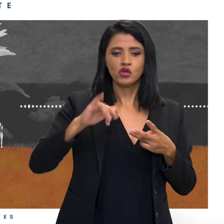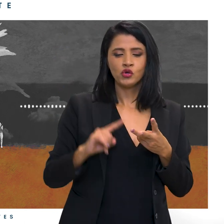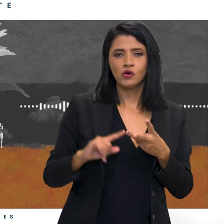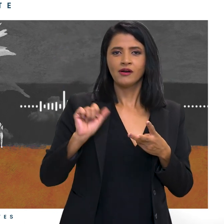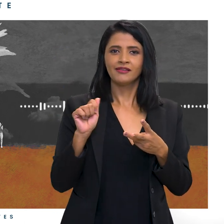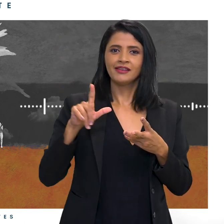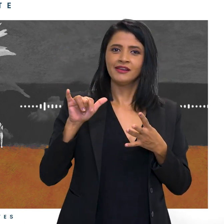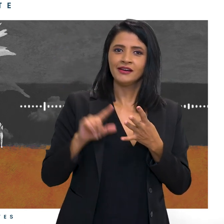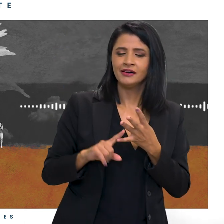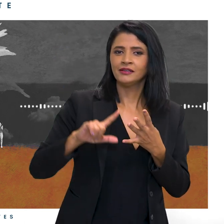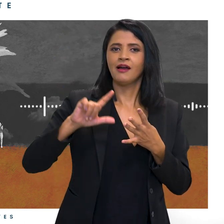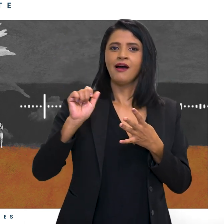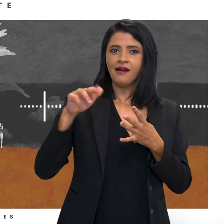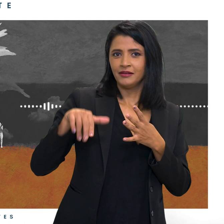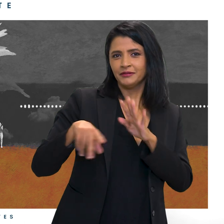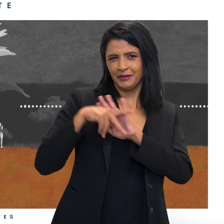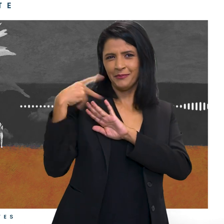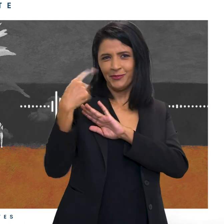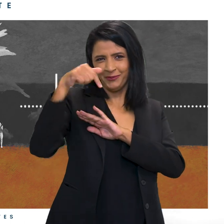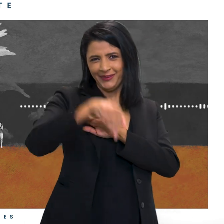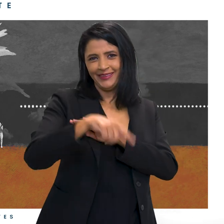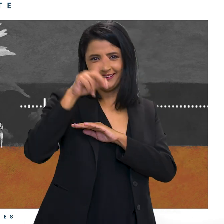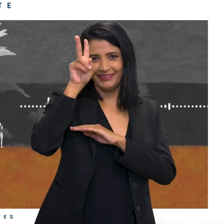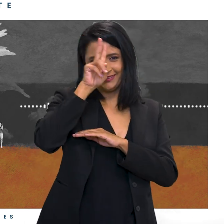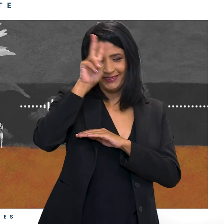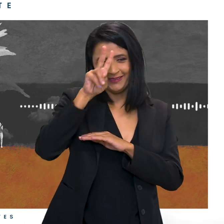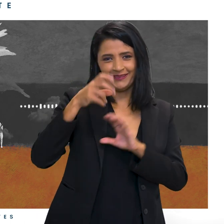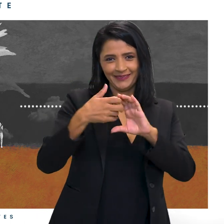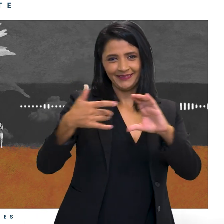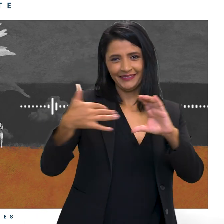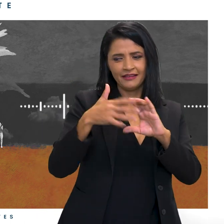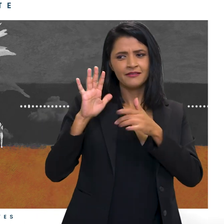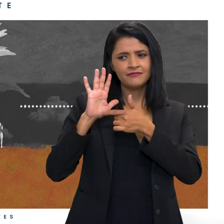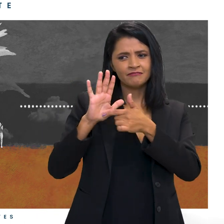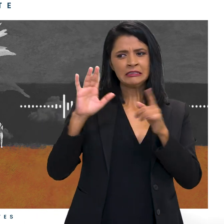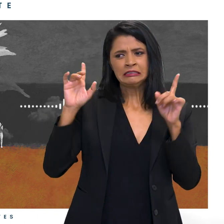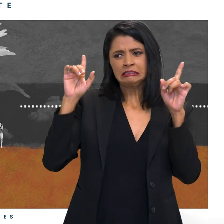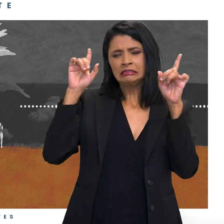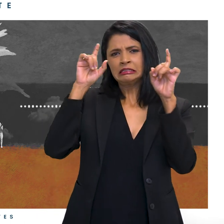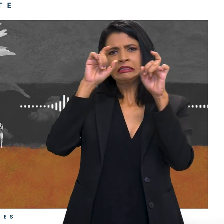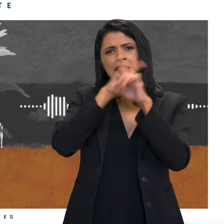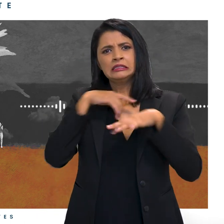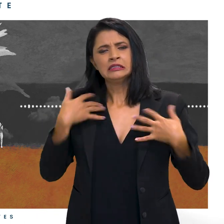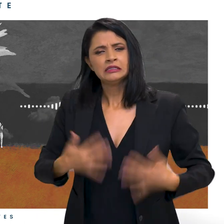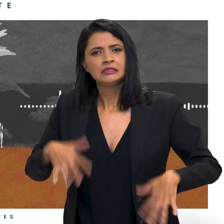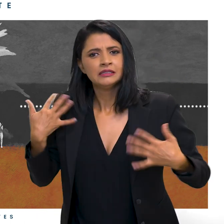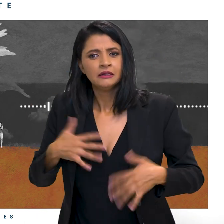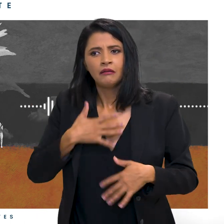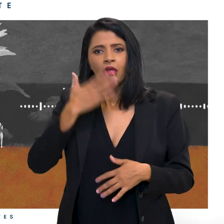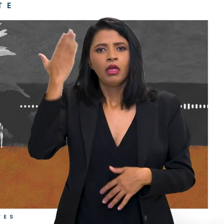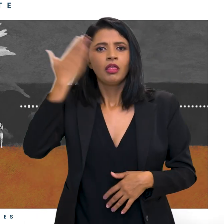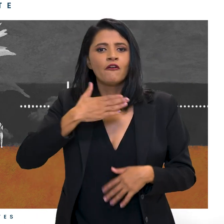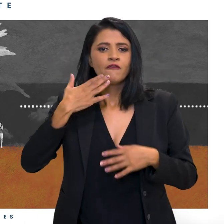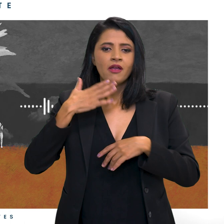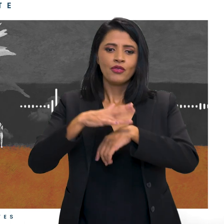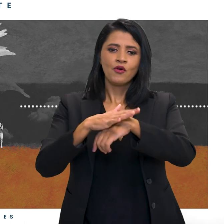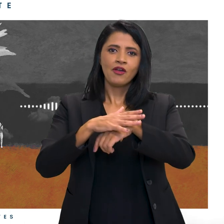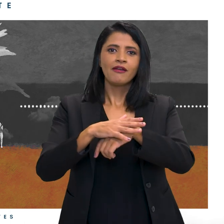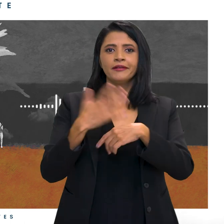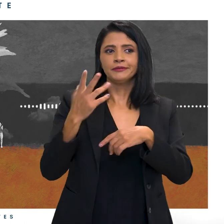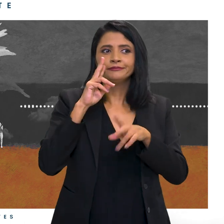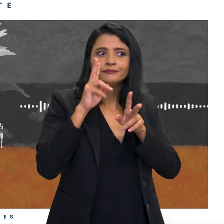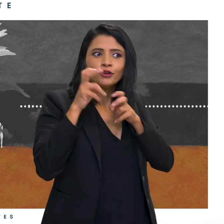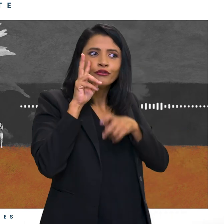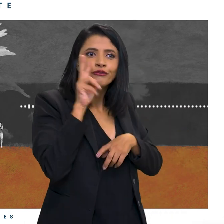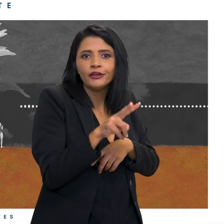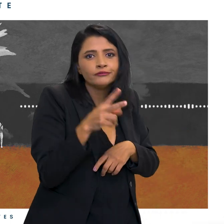Jo, a Adriana, a Ana, personagens daqui do Histórias Raras, que mostrava a dificuldade que uma pessoa com doença invisível,